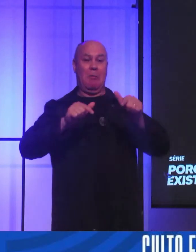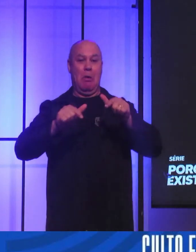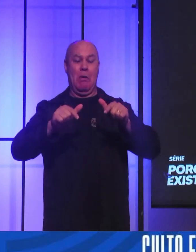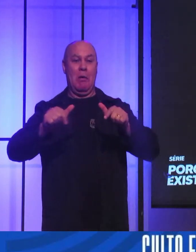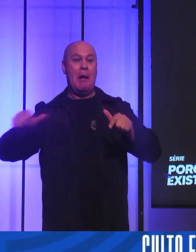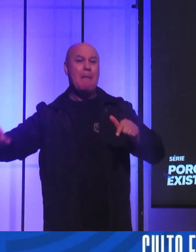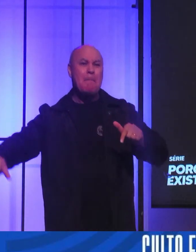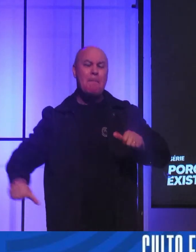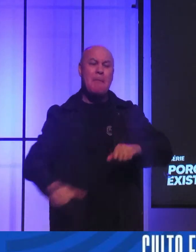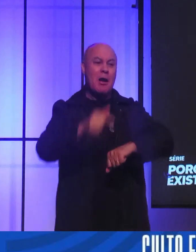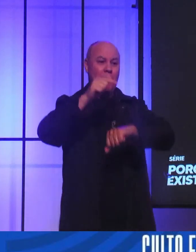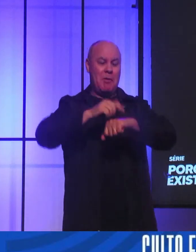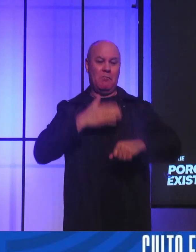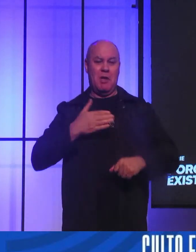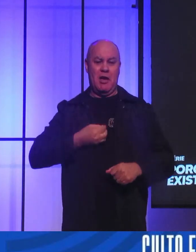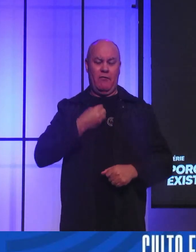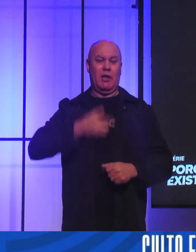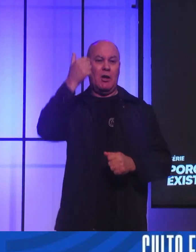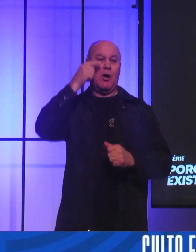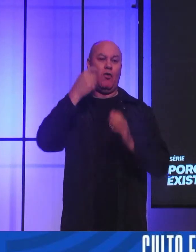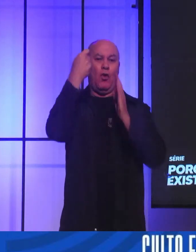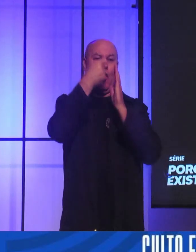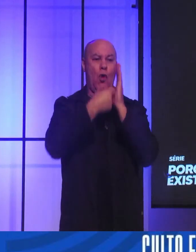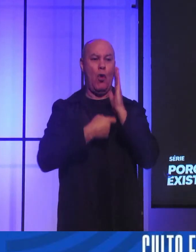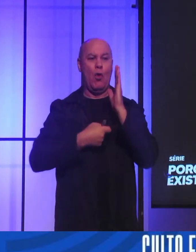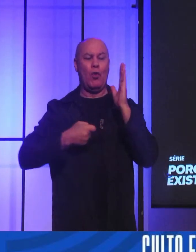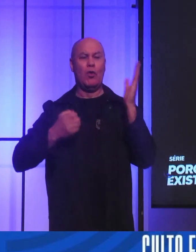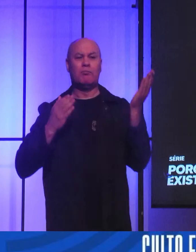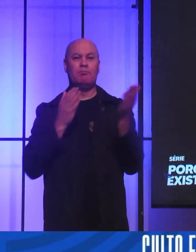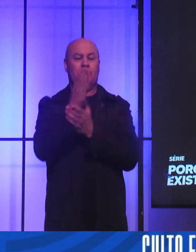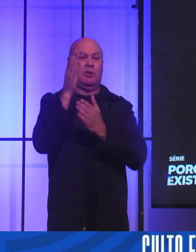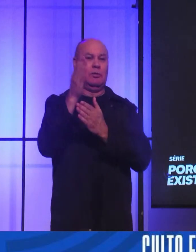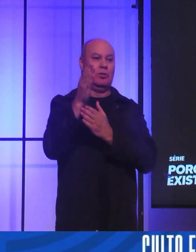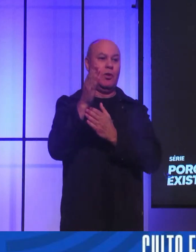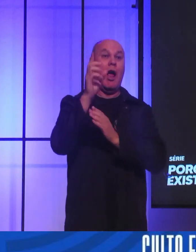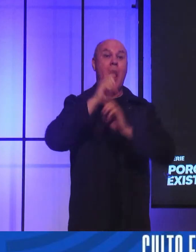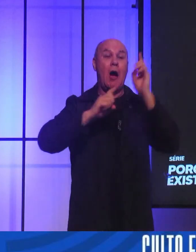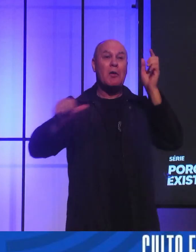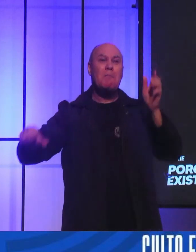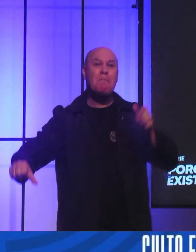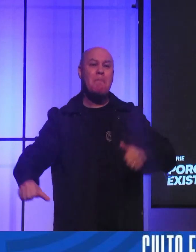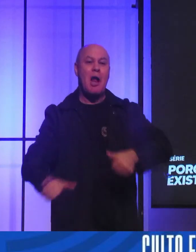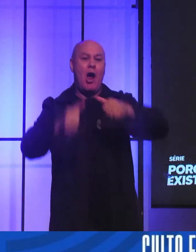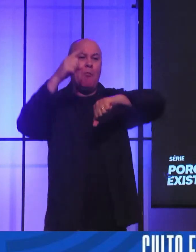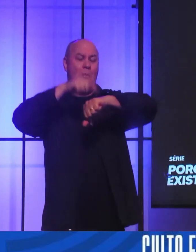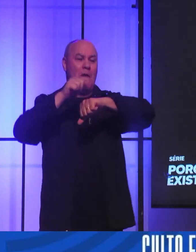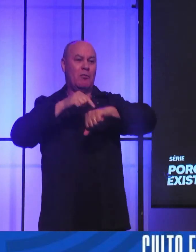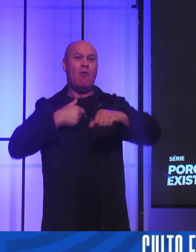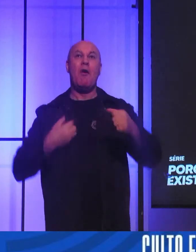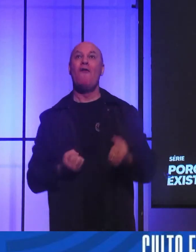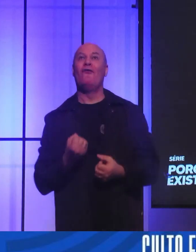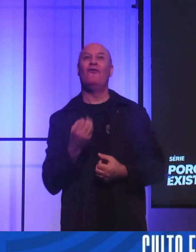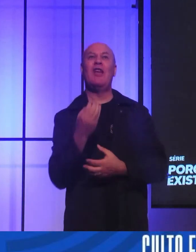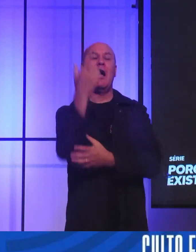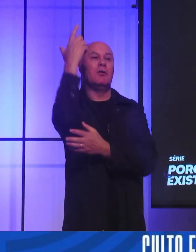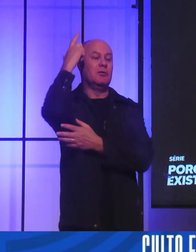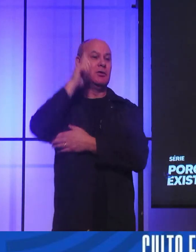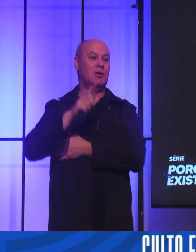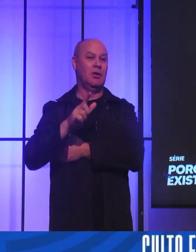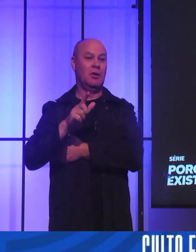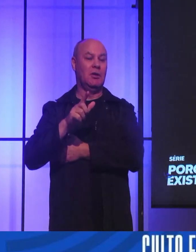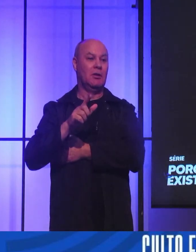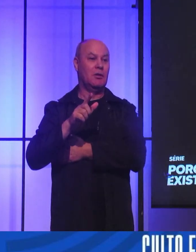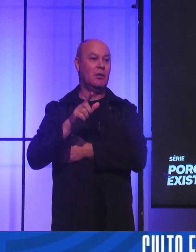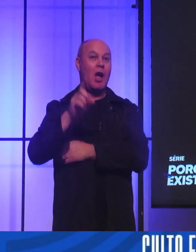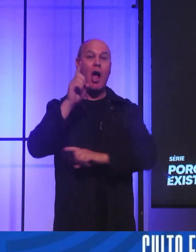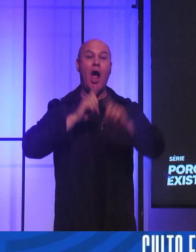dia que você viajou para um lugar que você sempre sonhou. Você sempre imaginou, um dia eu vou conhecer tal lugar. Talvez foi